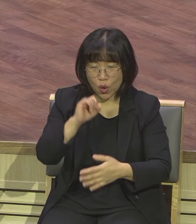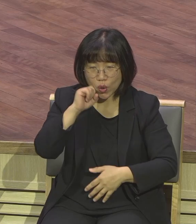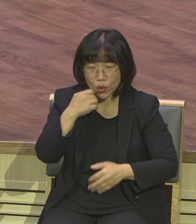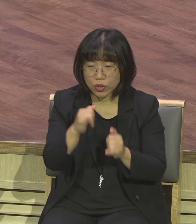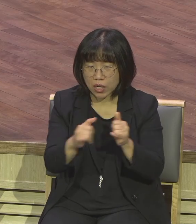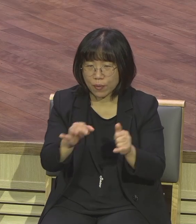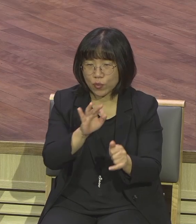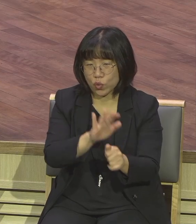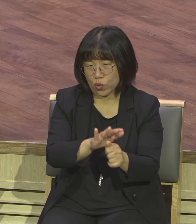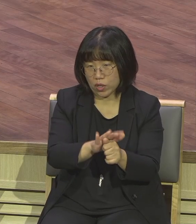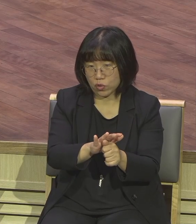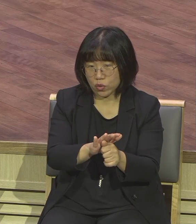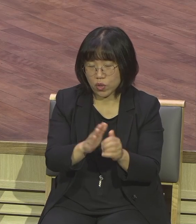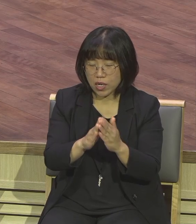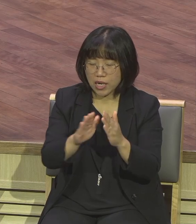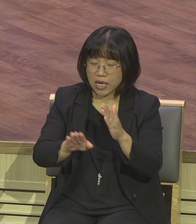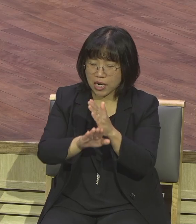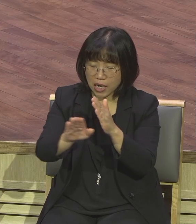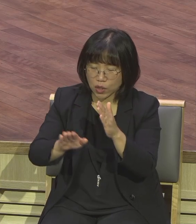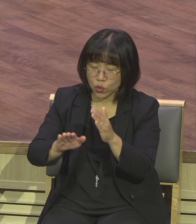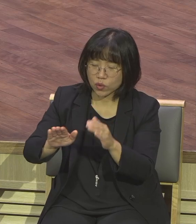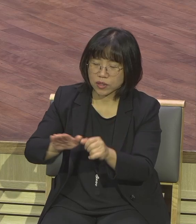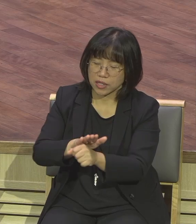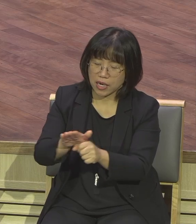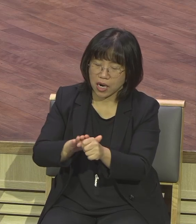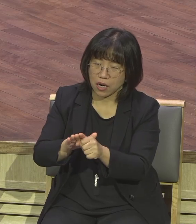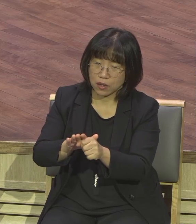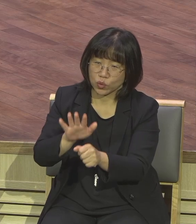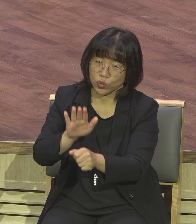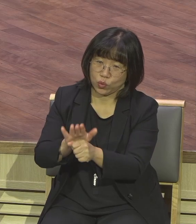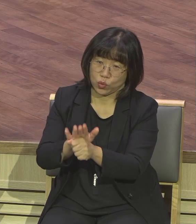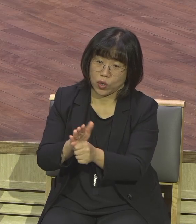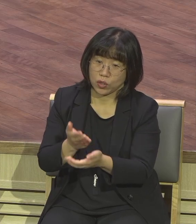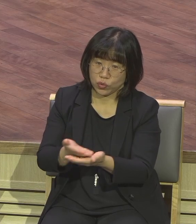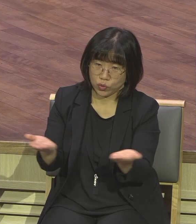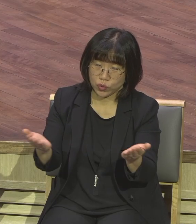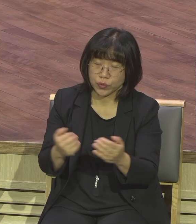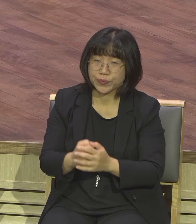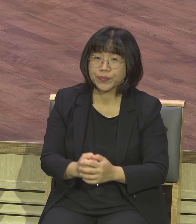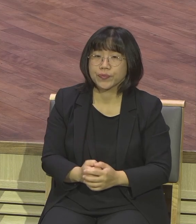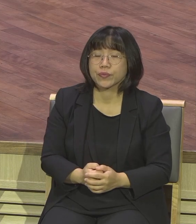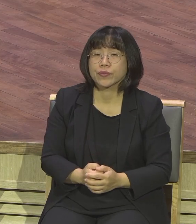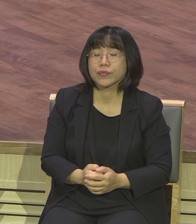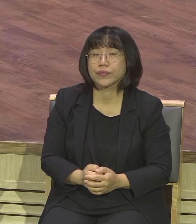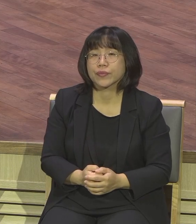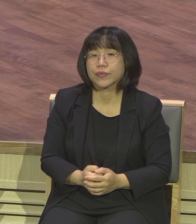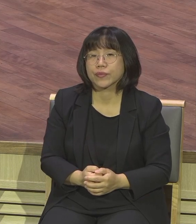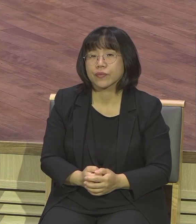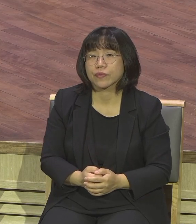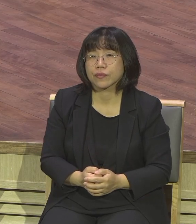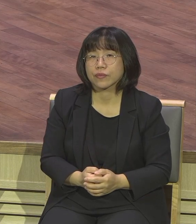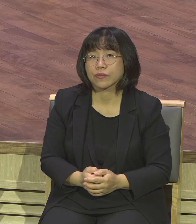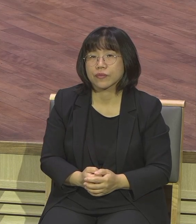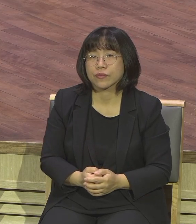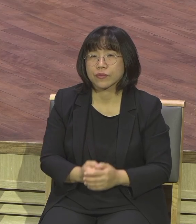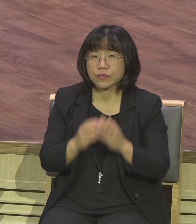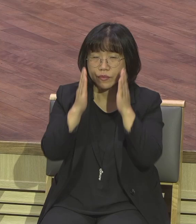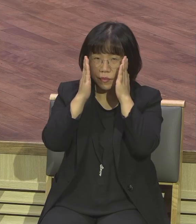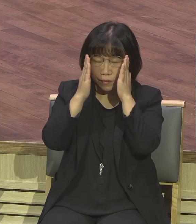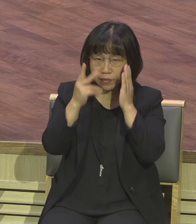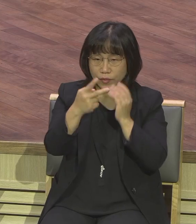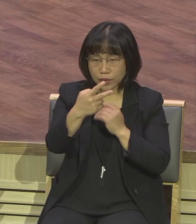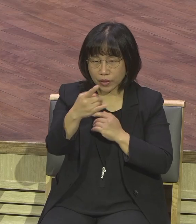시설하고 가족 사랑 케어 지금 그 제가 케어하고 있고 네 그다음 뭡니까?